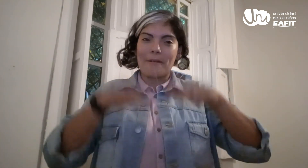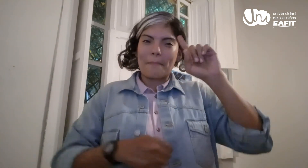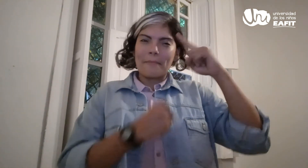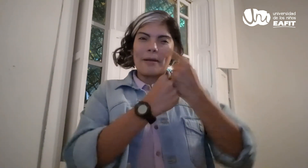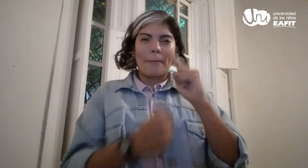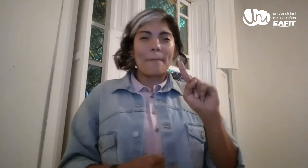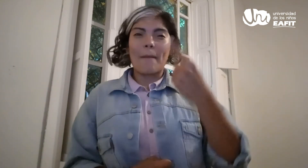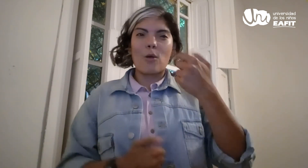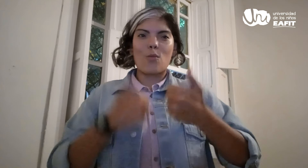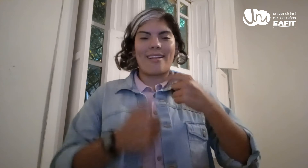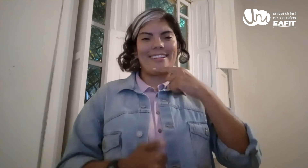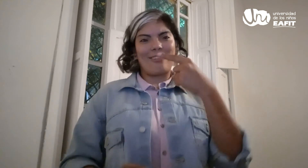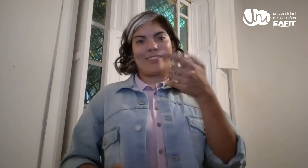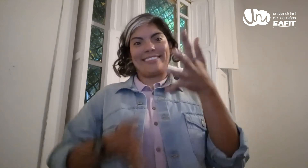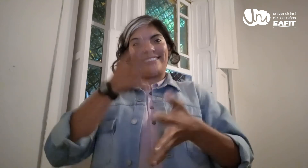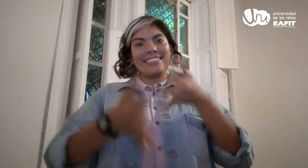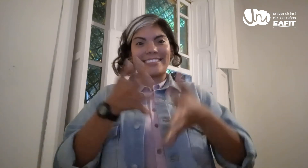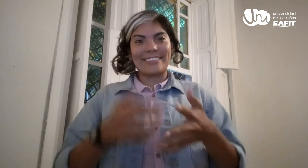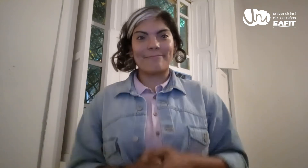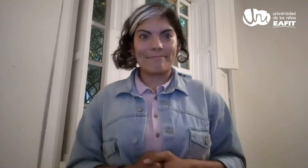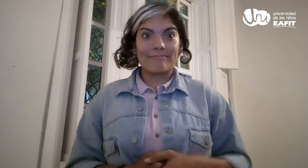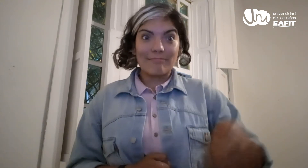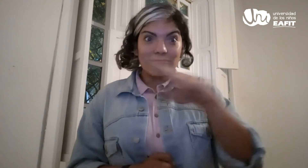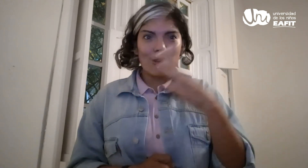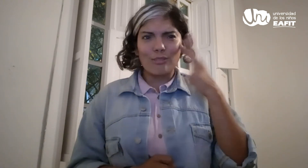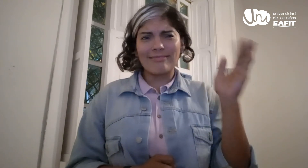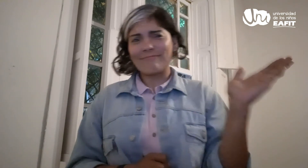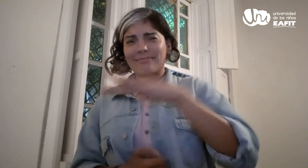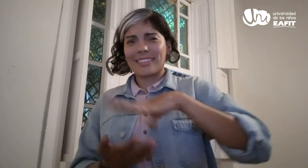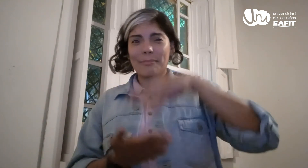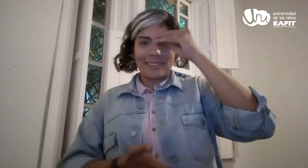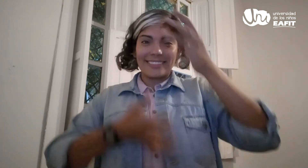principio fundamental la lengua de señas. Así que los invito a todos a aprender nuestro idioma.